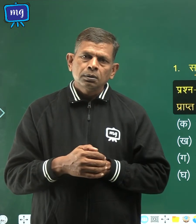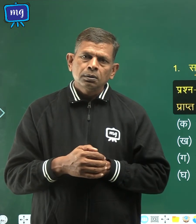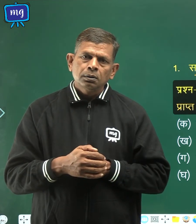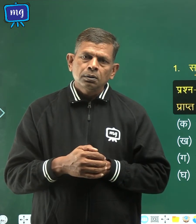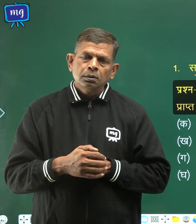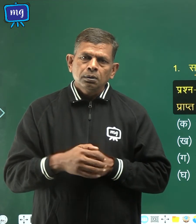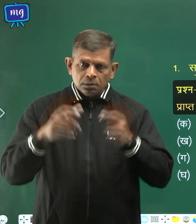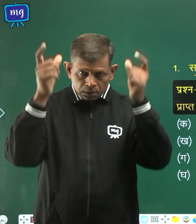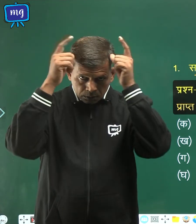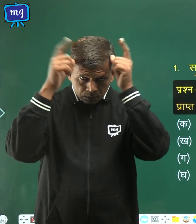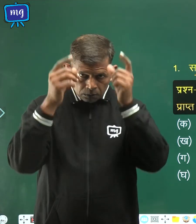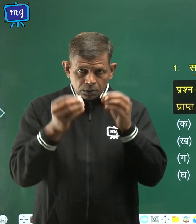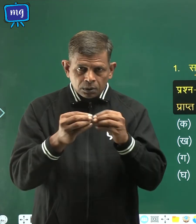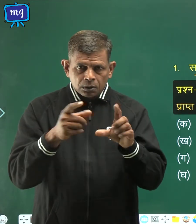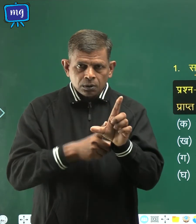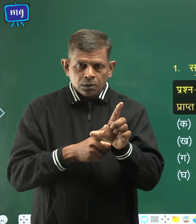जंतुओं द्वारा